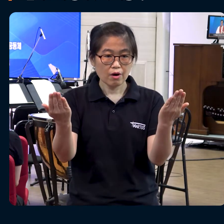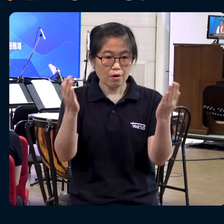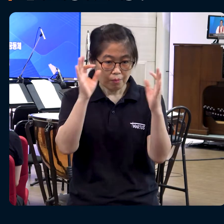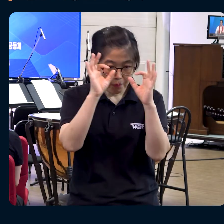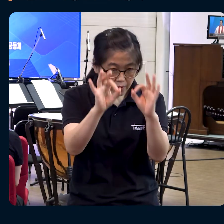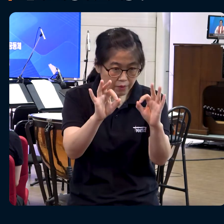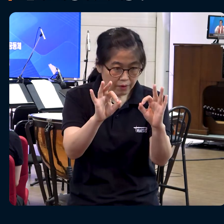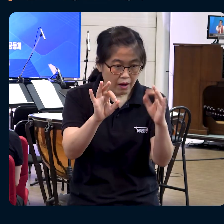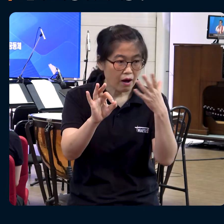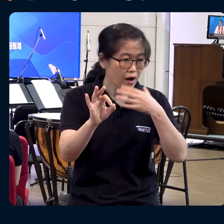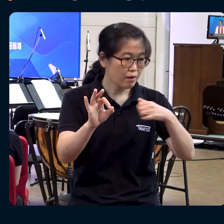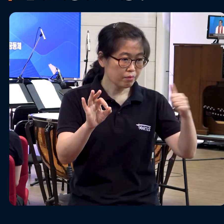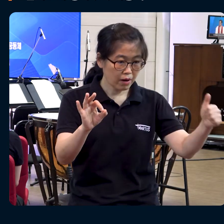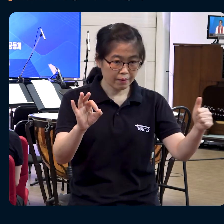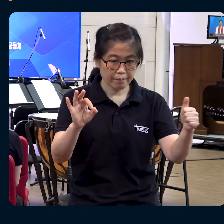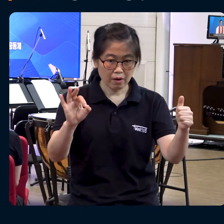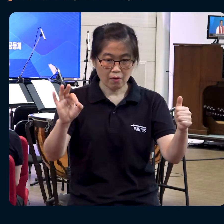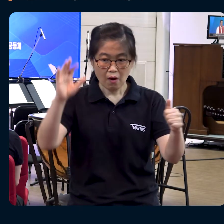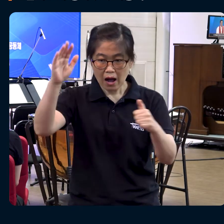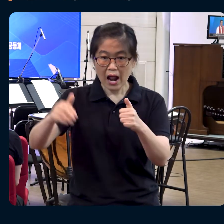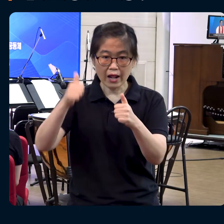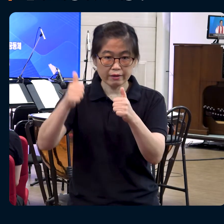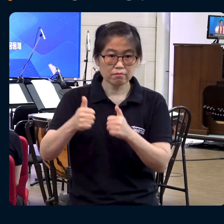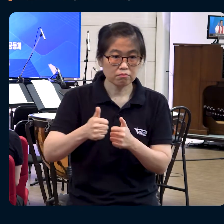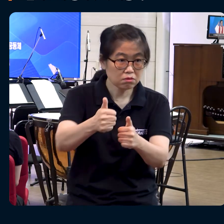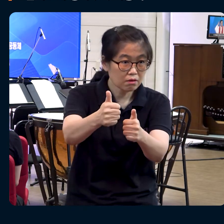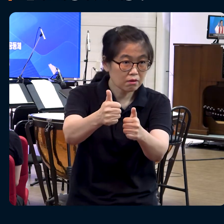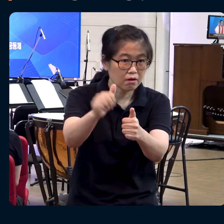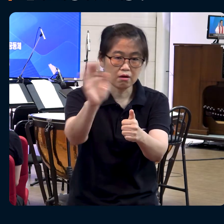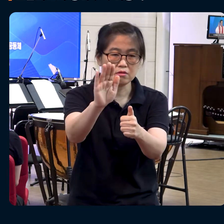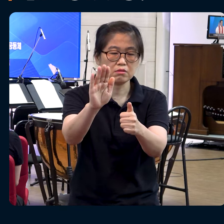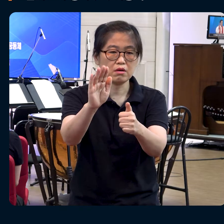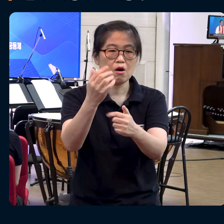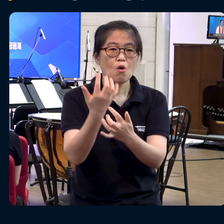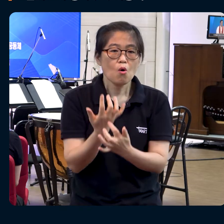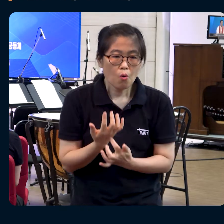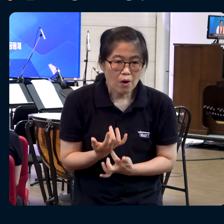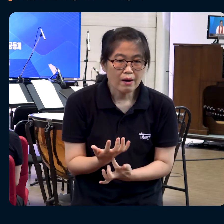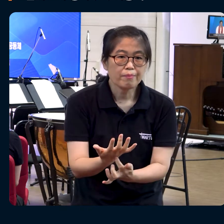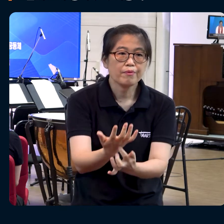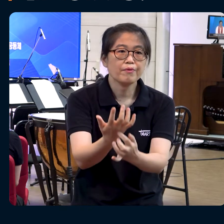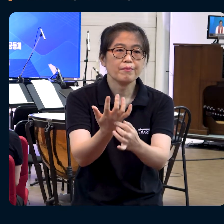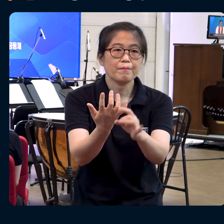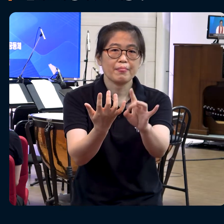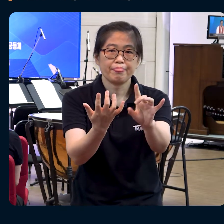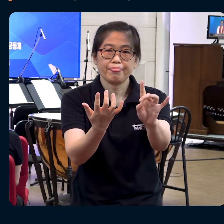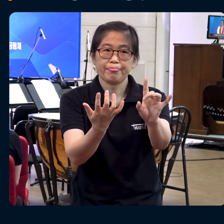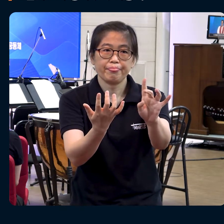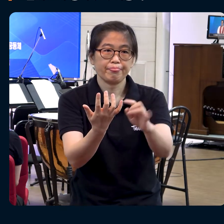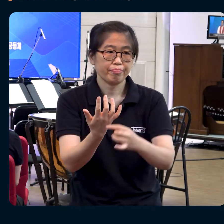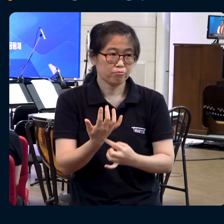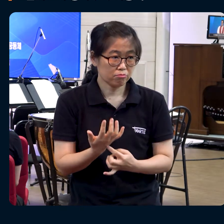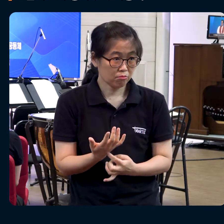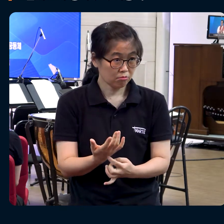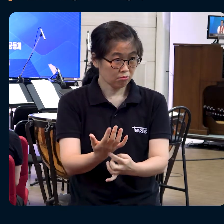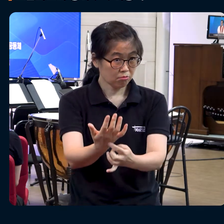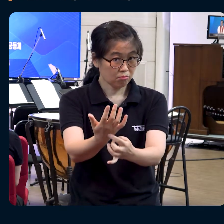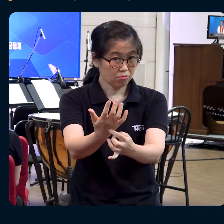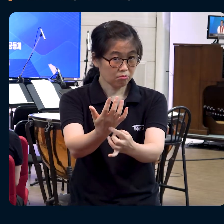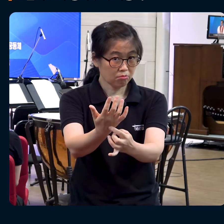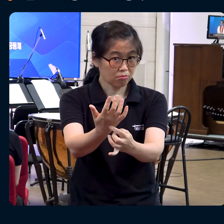그런데 성경을 보니까 아브라함이 하나님과 함께 지나간 것이 아니라 횃불만 그 사이로 혼자 지나가고 아브라함 구경만 하고